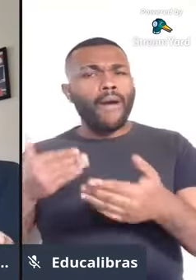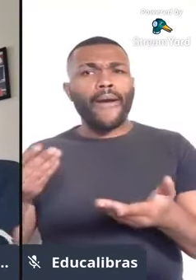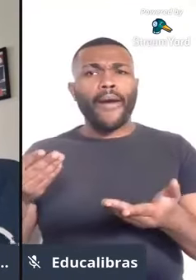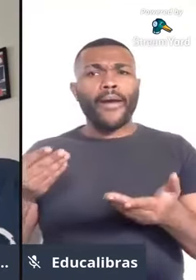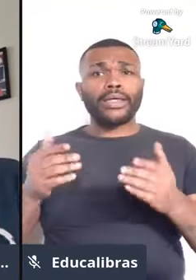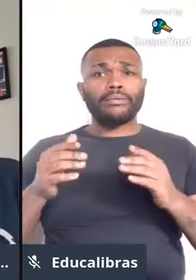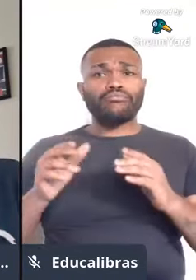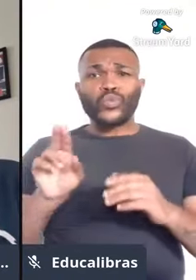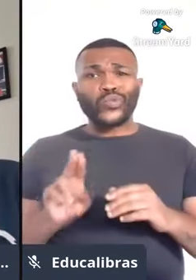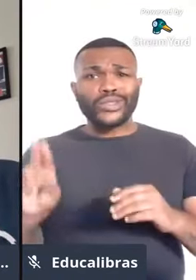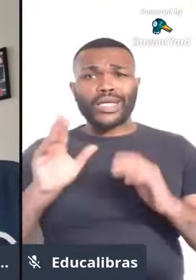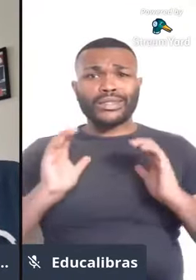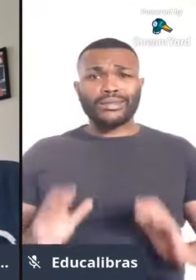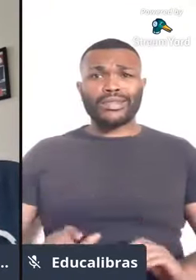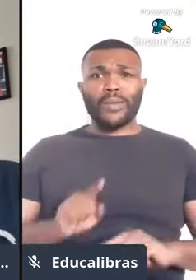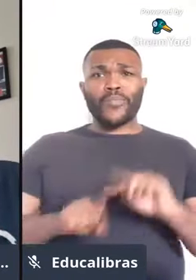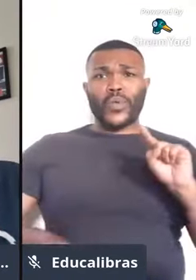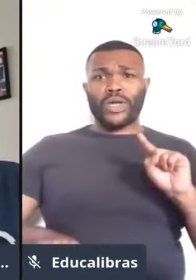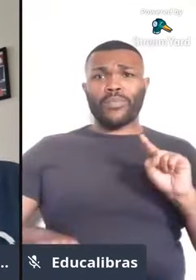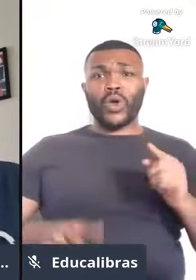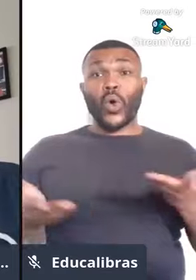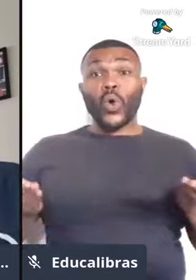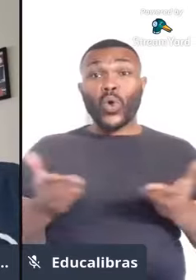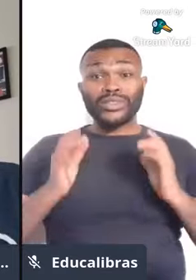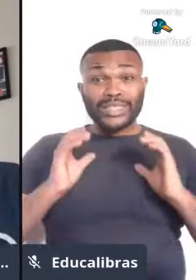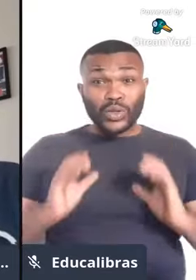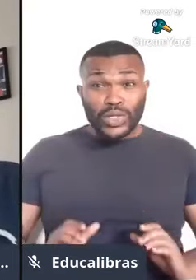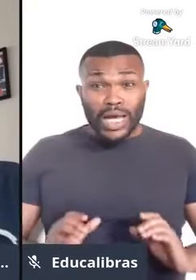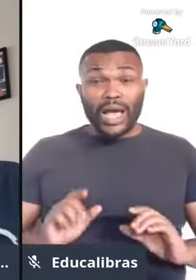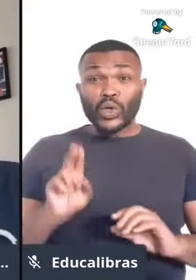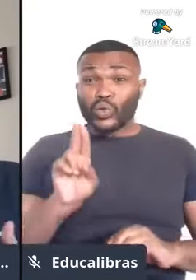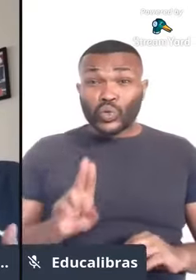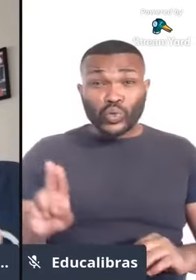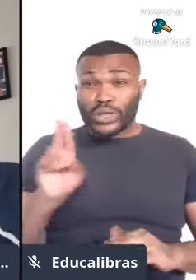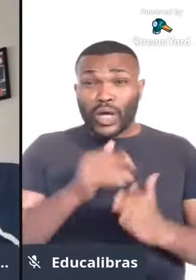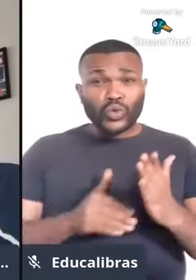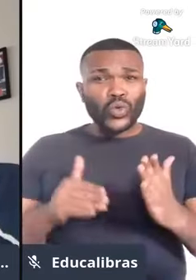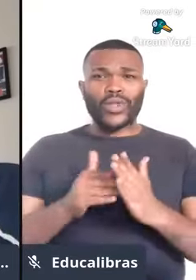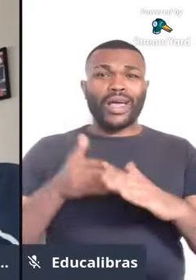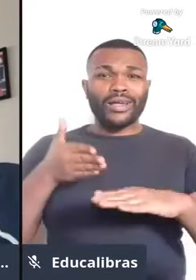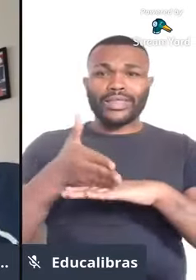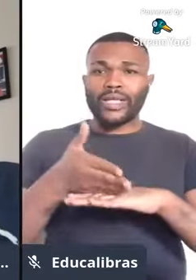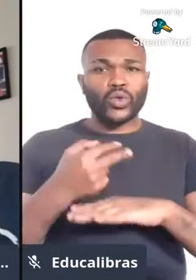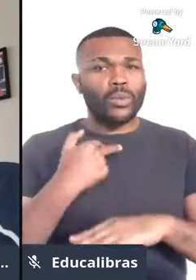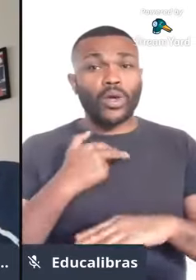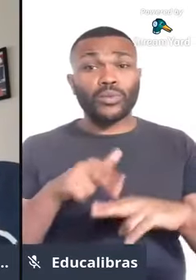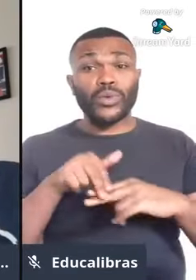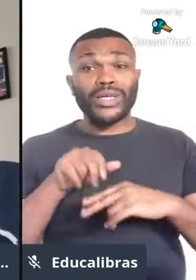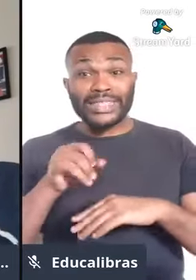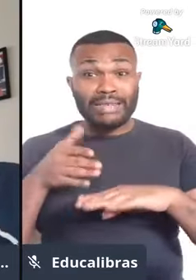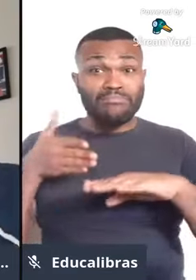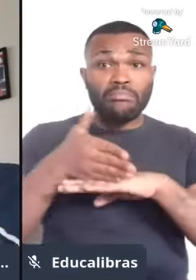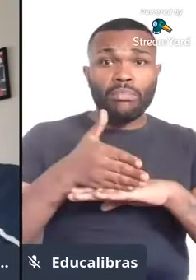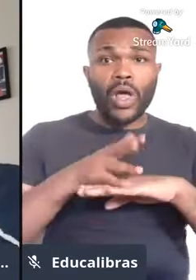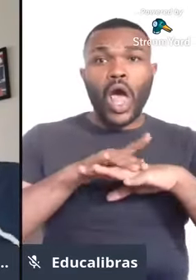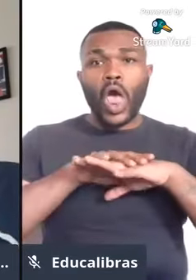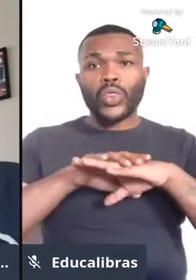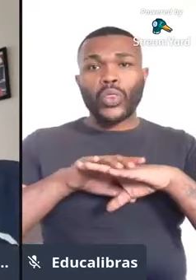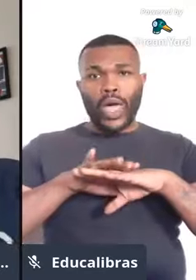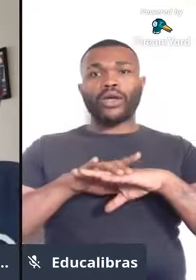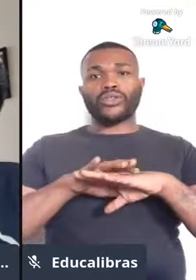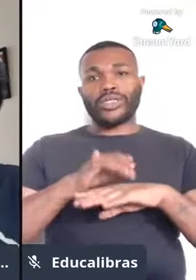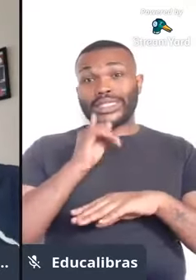plena? Hoje a gente não está exercendo a nossa cidadania plena de acesso porque a gente pode ficar doente, né? O que vai acontecer é, você vai para a rua,